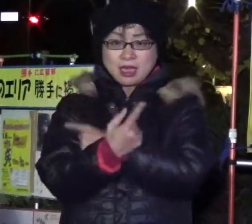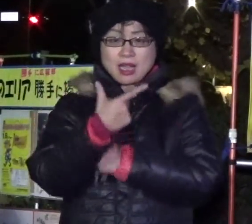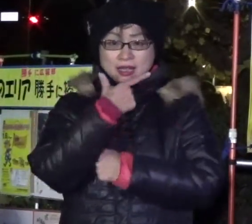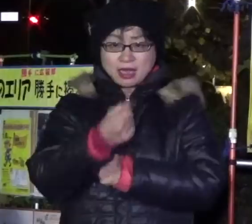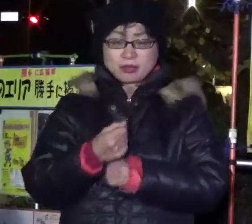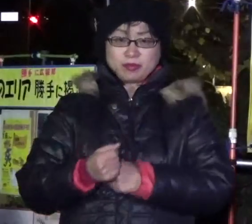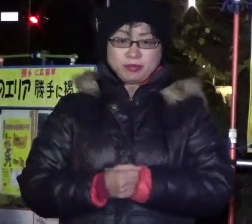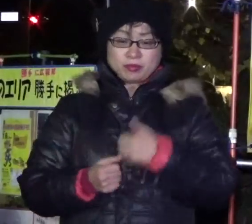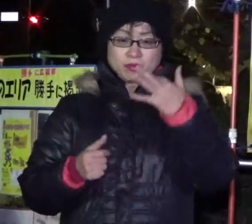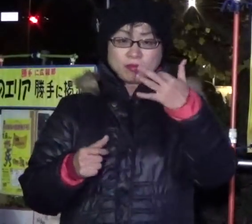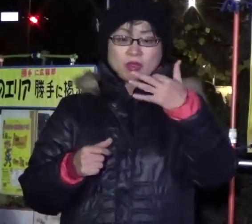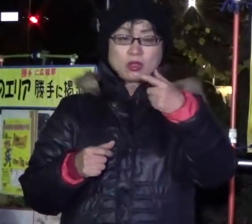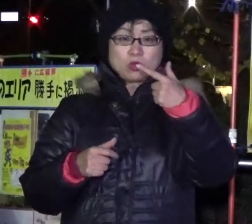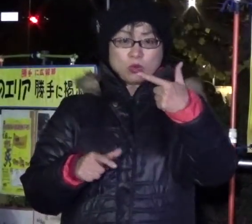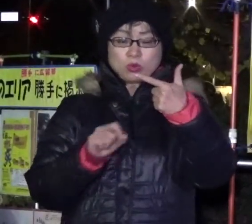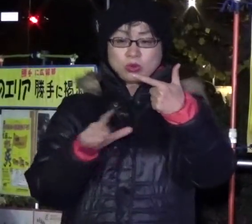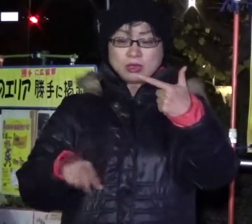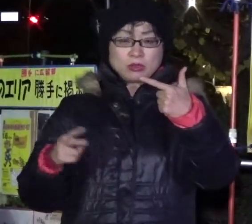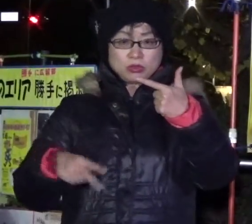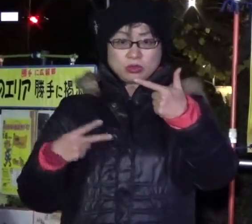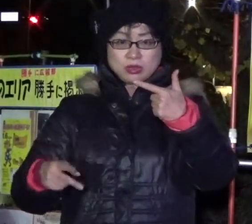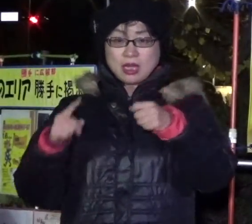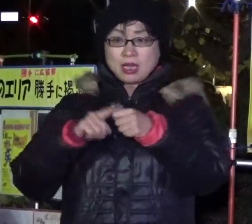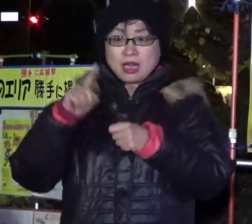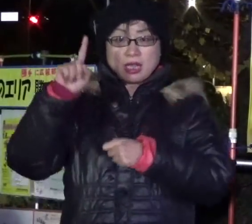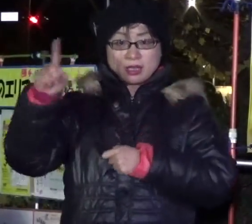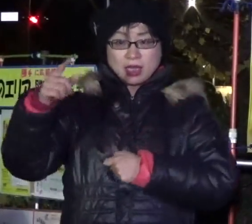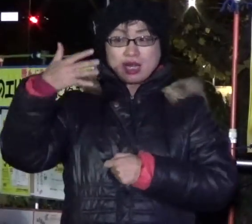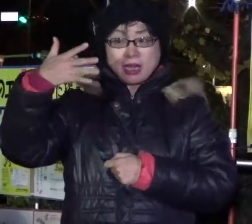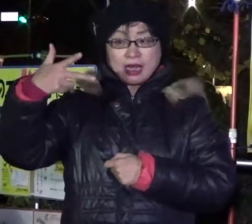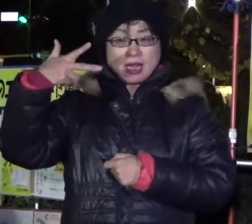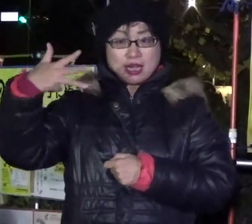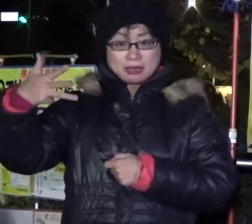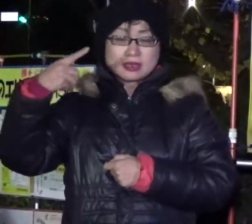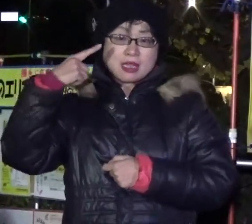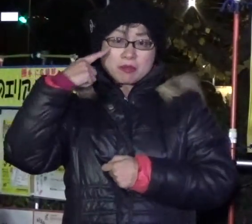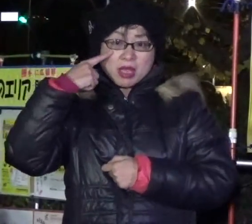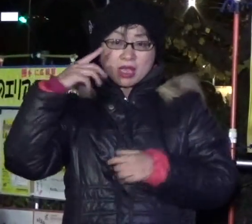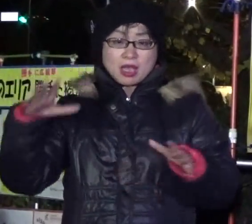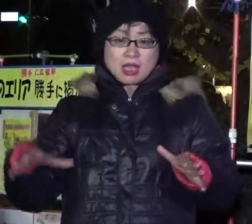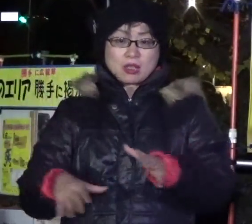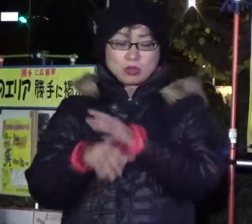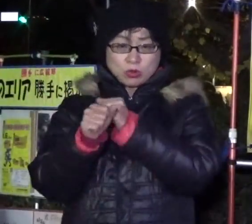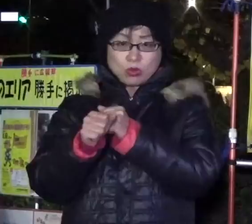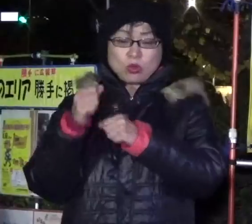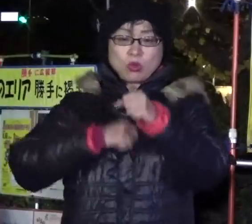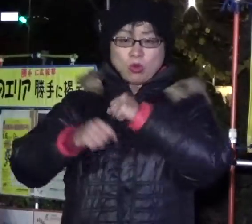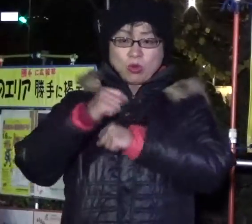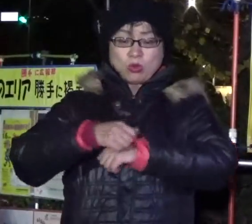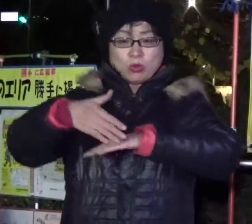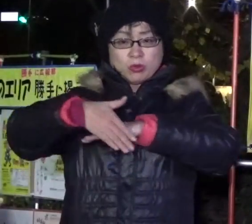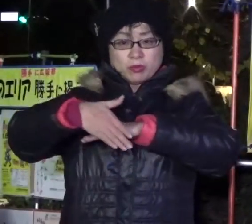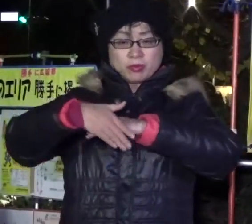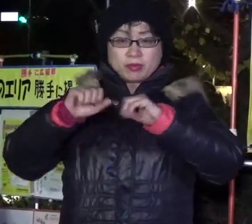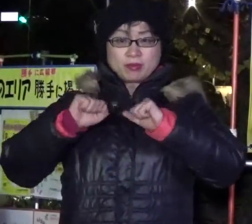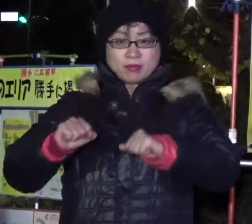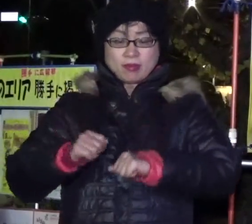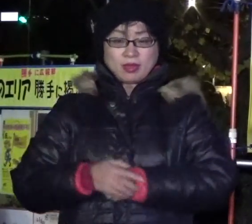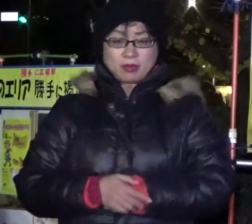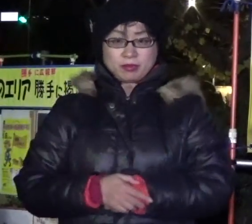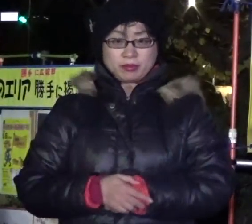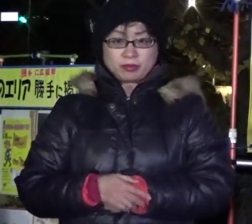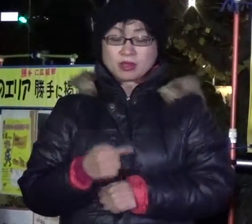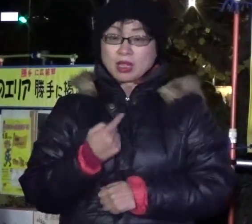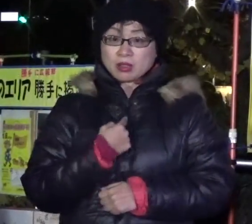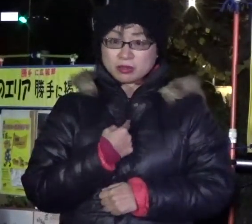、6月2日来年のもうすでに第8回目のオール埼玉総行動を計画いたしております。私自身